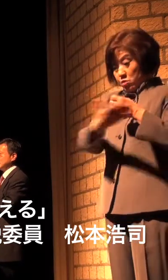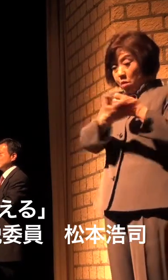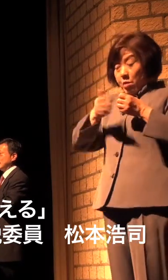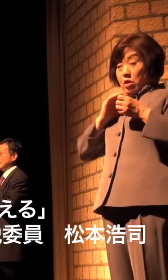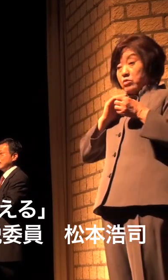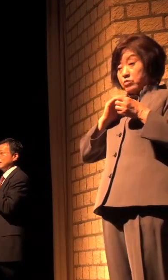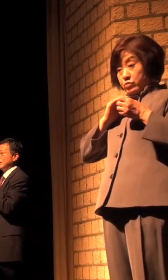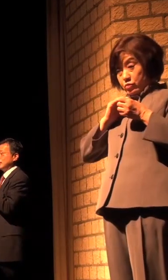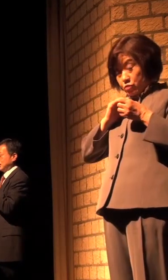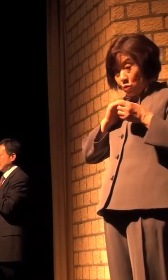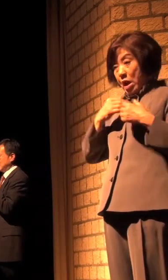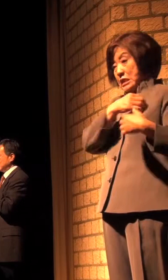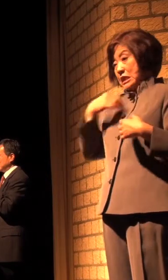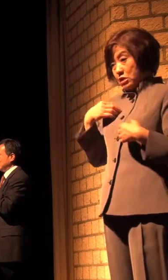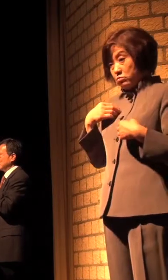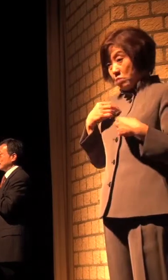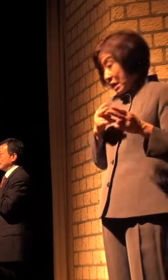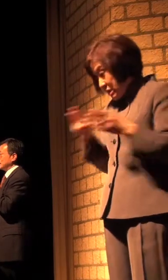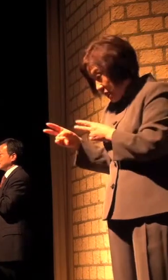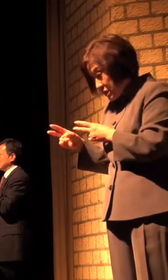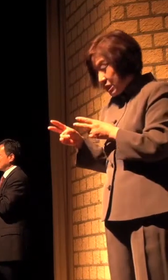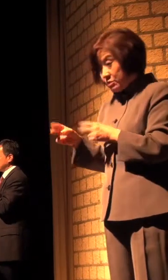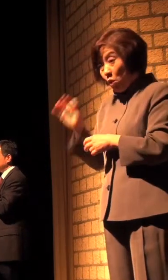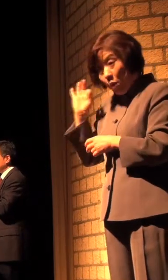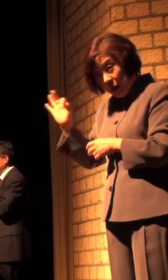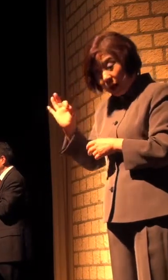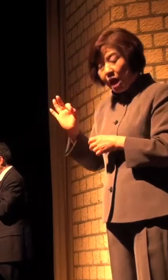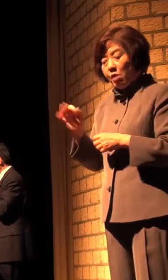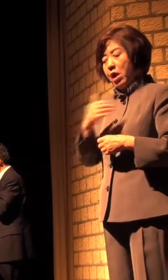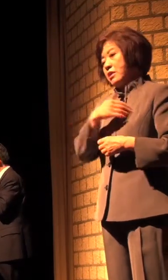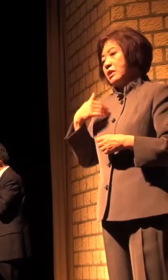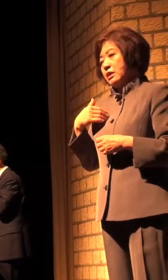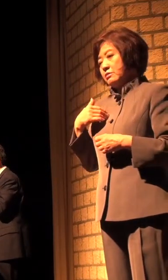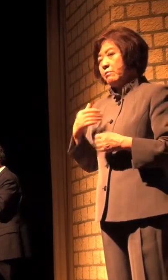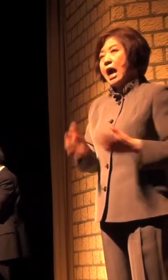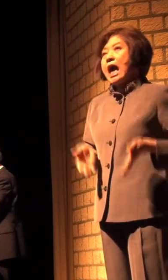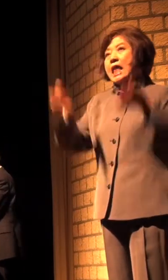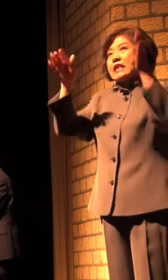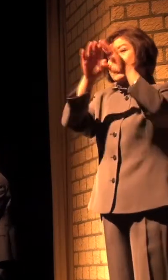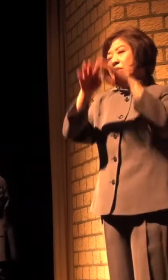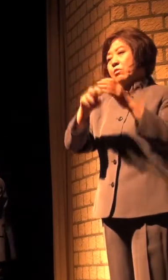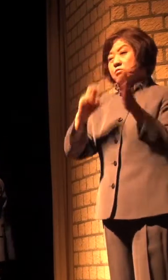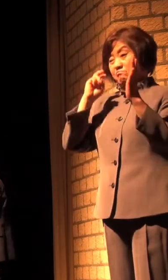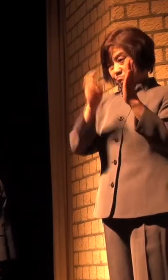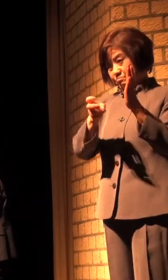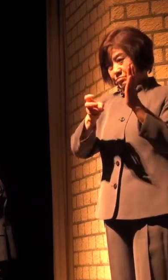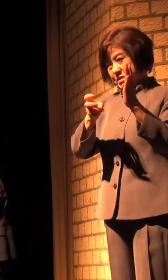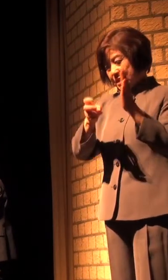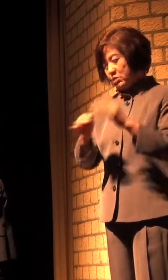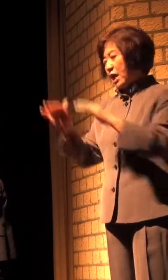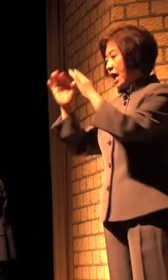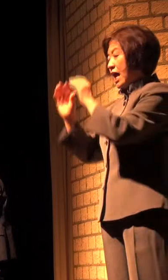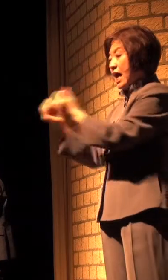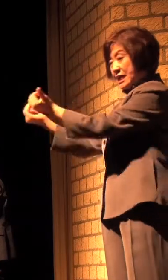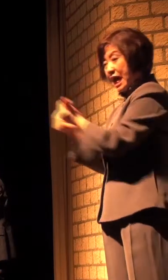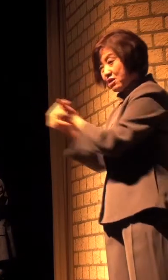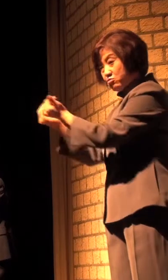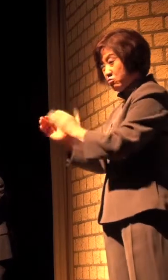対策さえ取れば。それはもう建物の耐震化と、それから家具を固定した